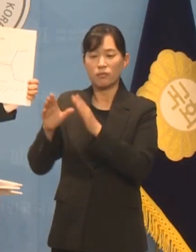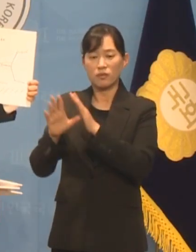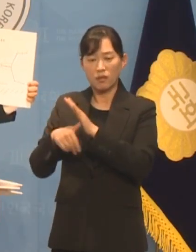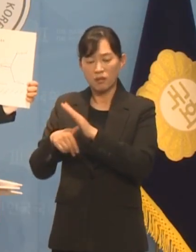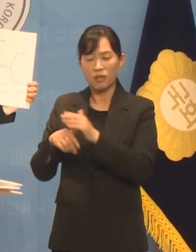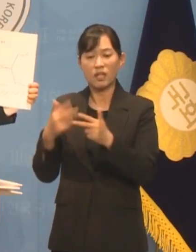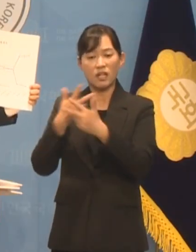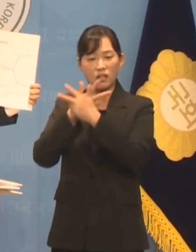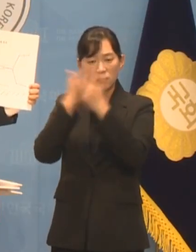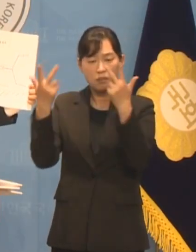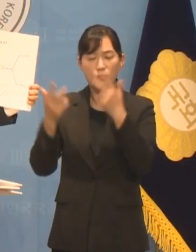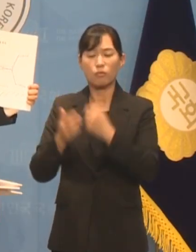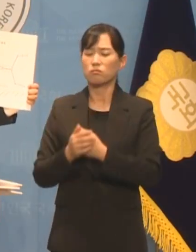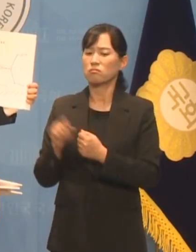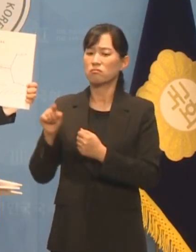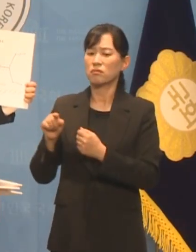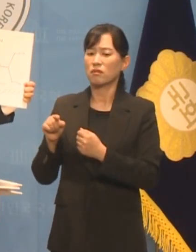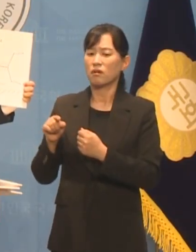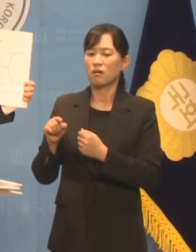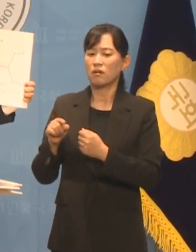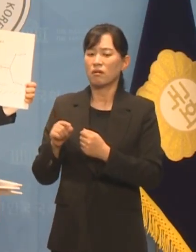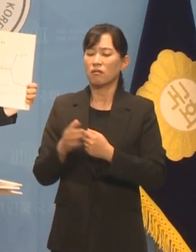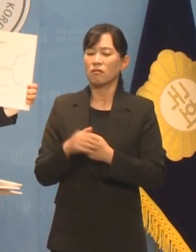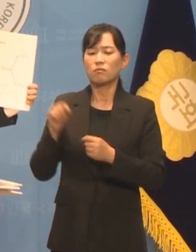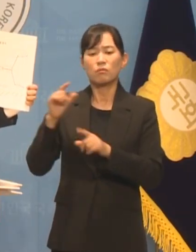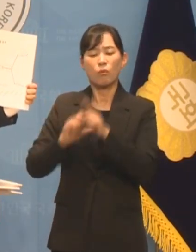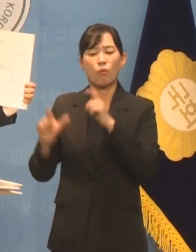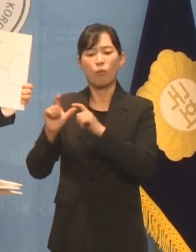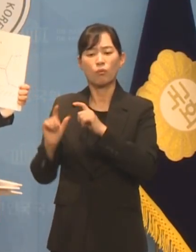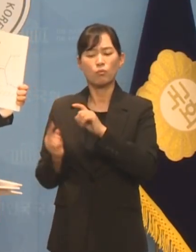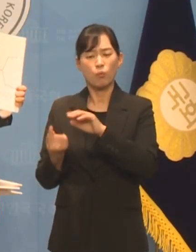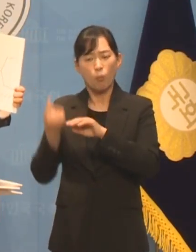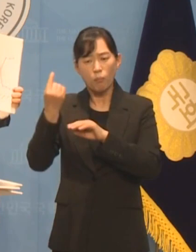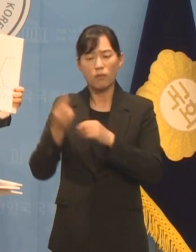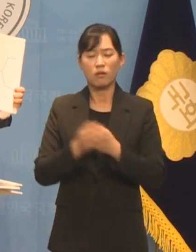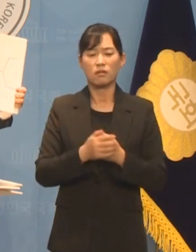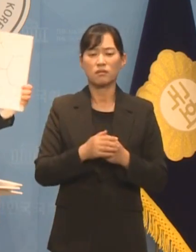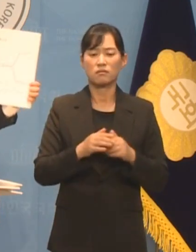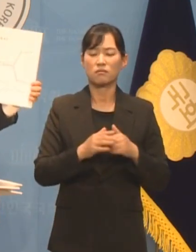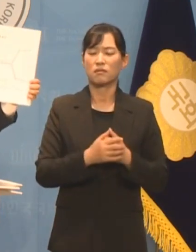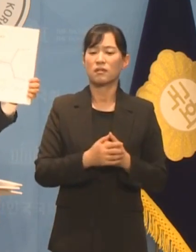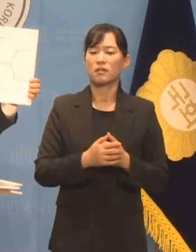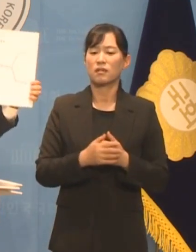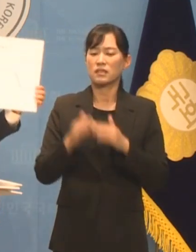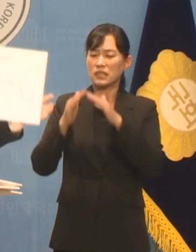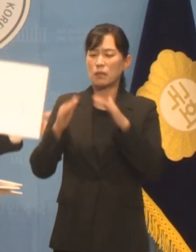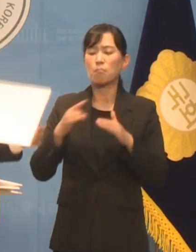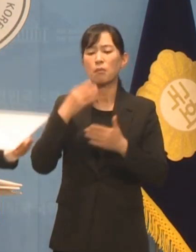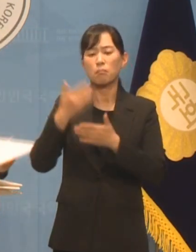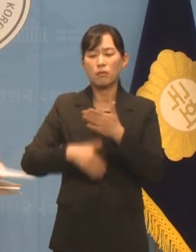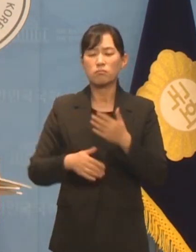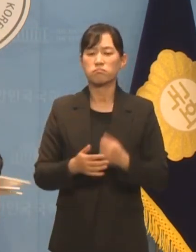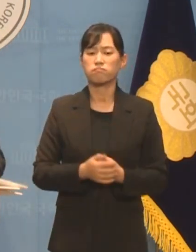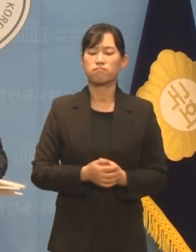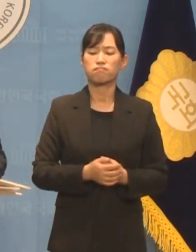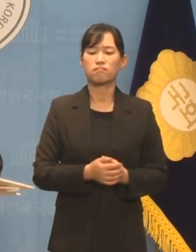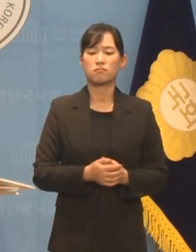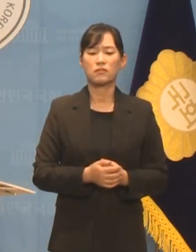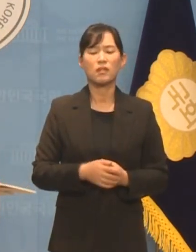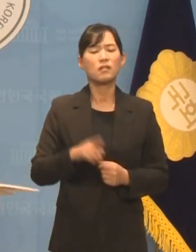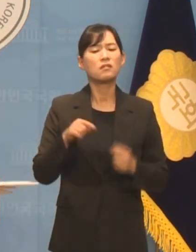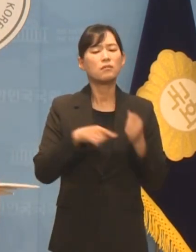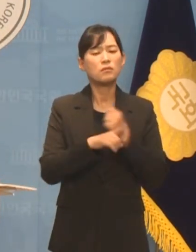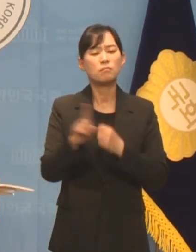이재명 후보는 당일 투표가 10%가 높습니다. 전 지역에서 호남 지방만 빼고 그렇습니다. 이게